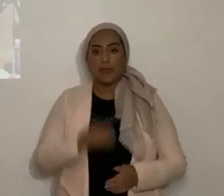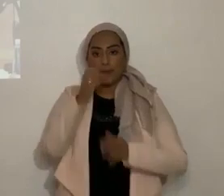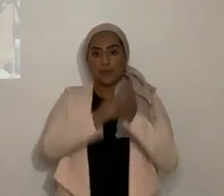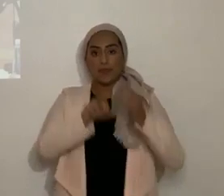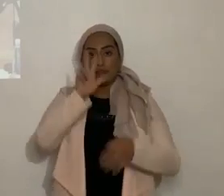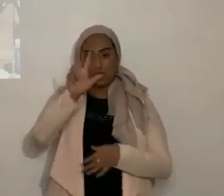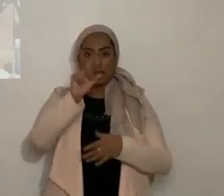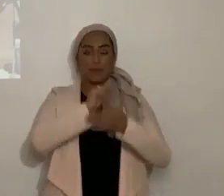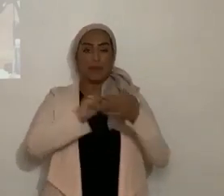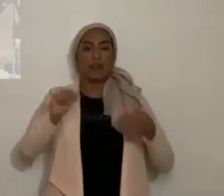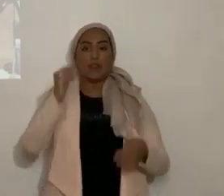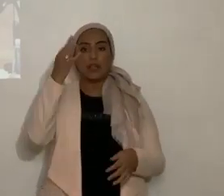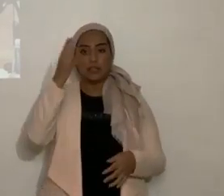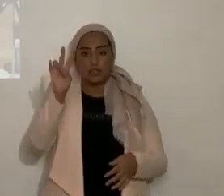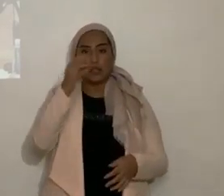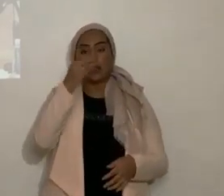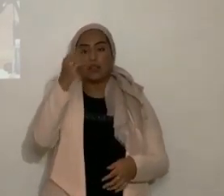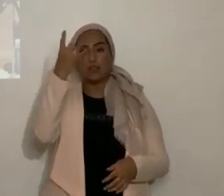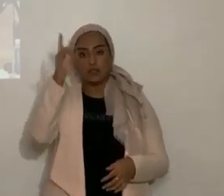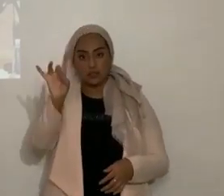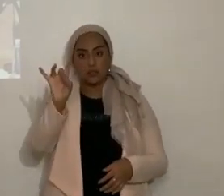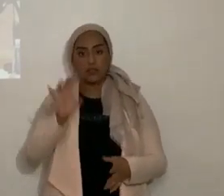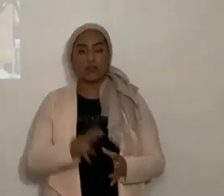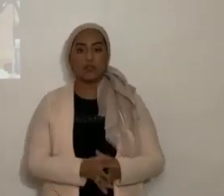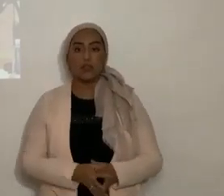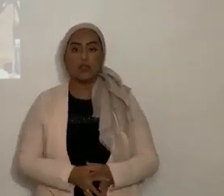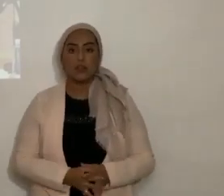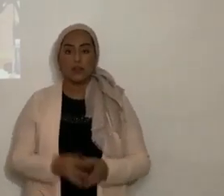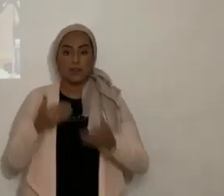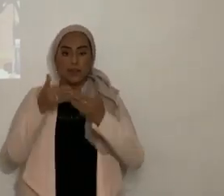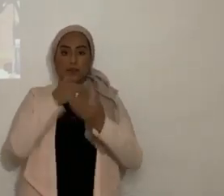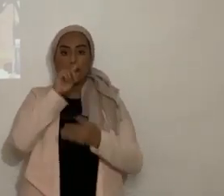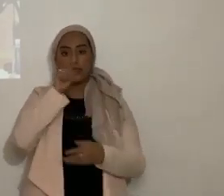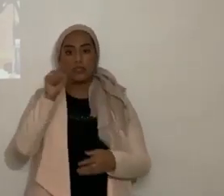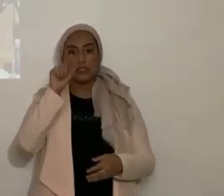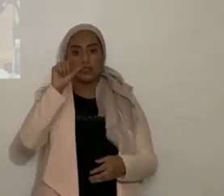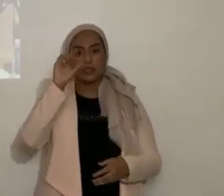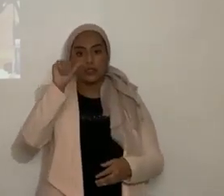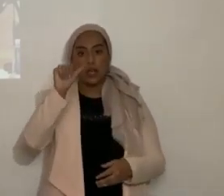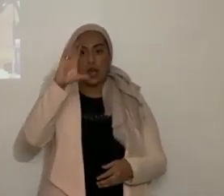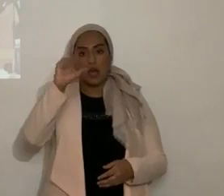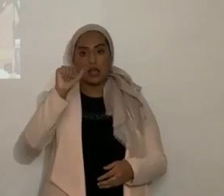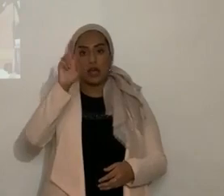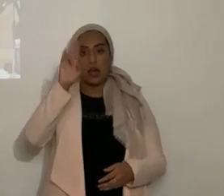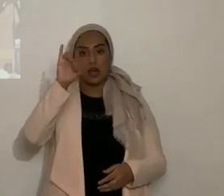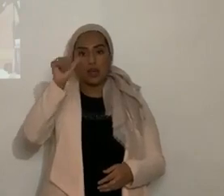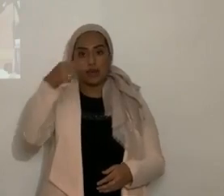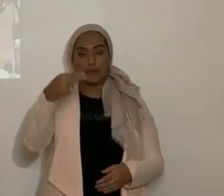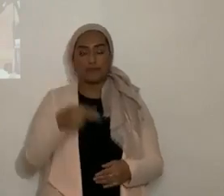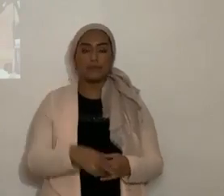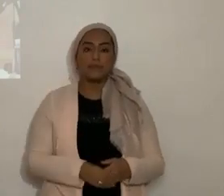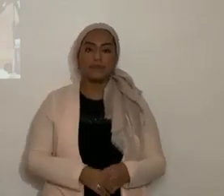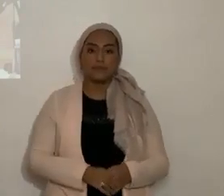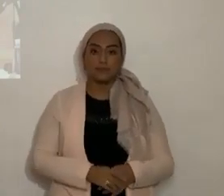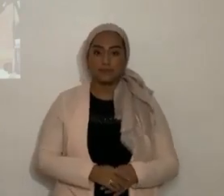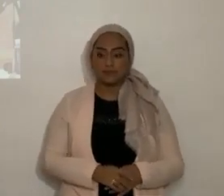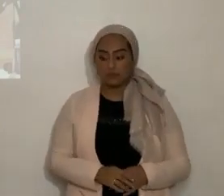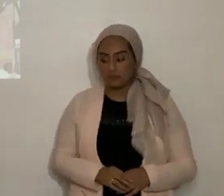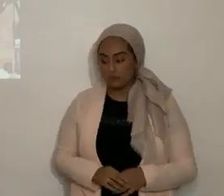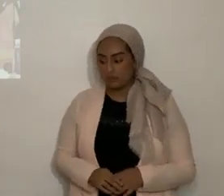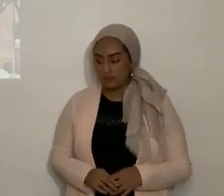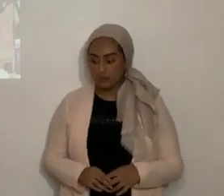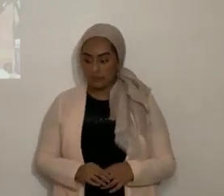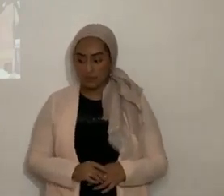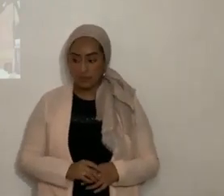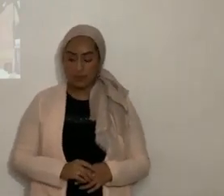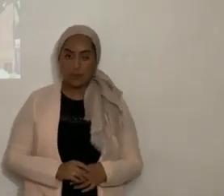3, versos 17 y 18. O sea, está antes de Zacarías, para que son dentro de los libros más grandes de la bendita Torah, del